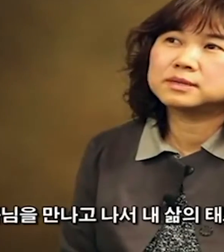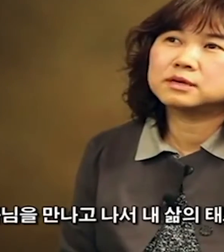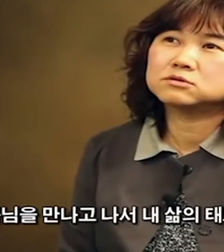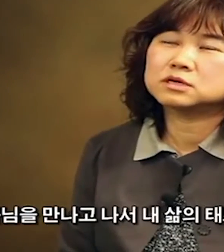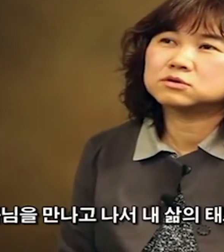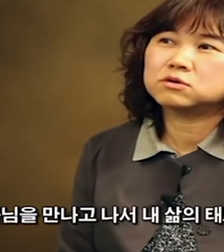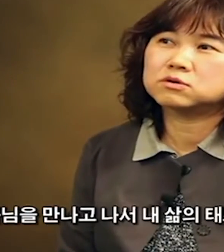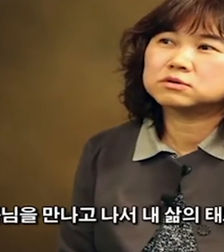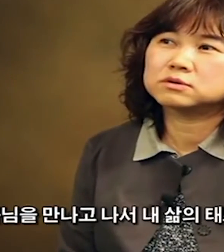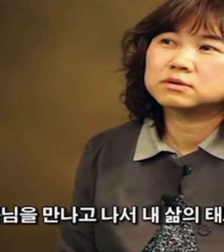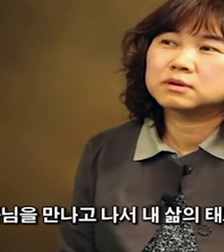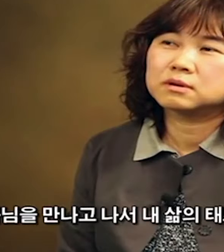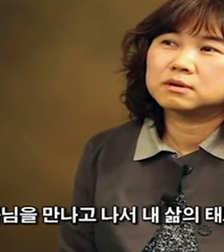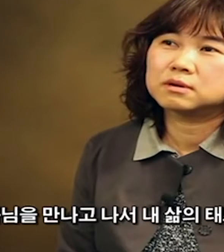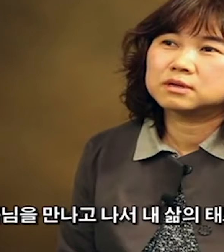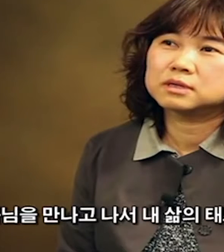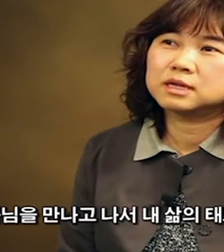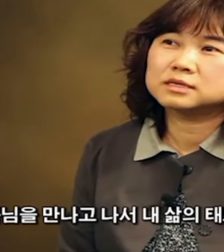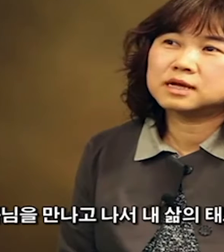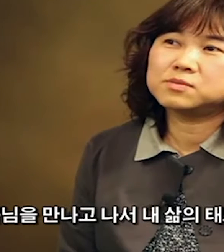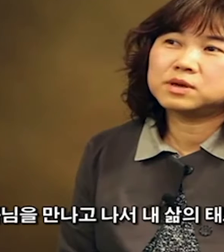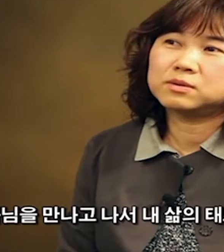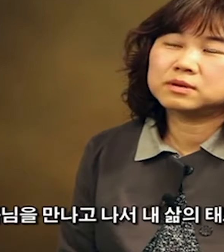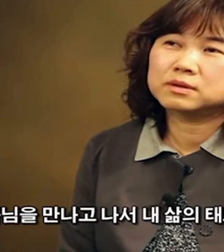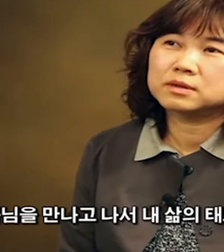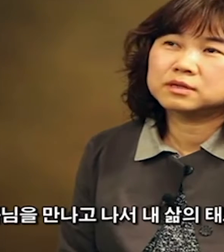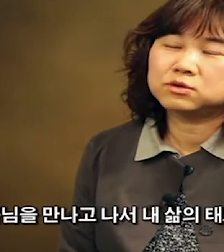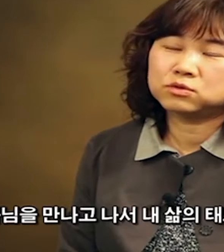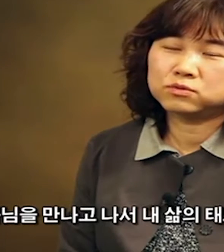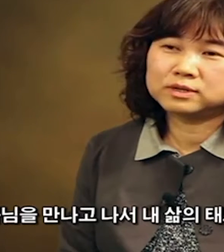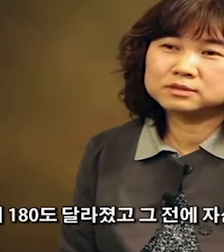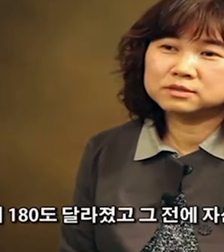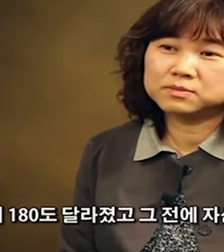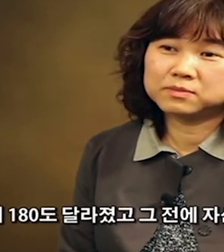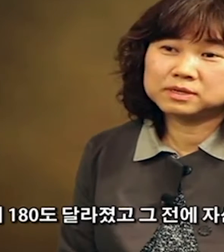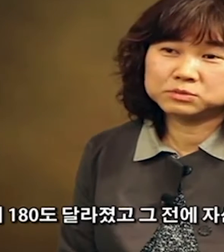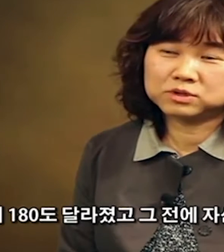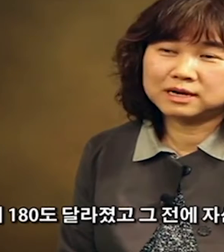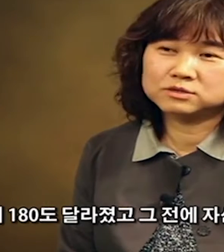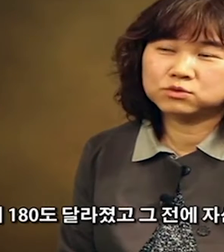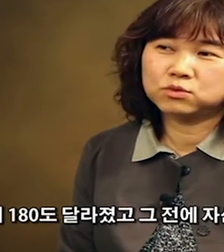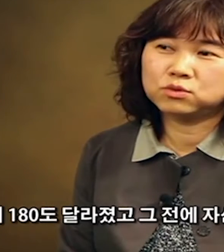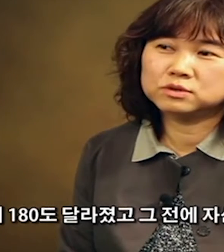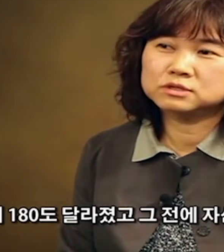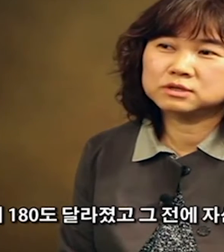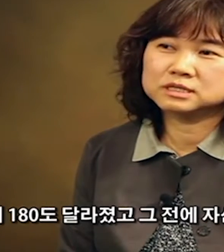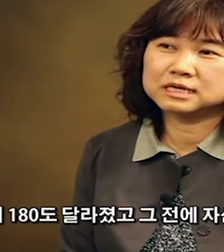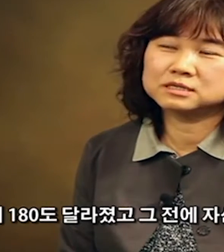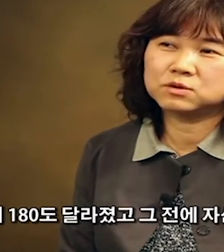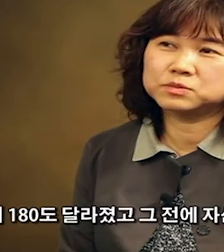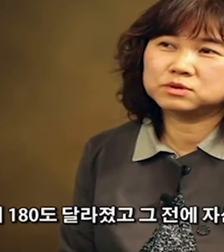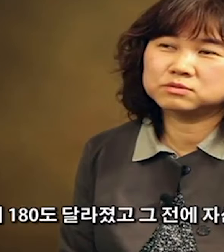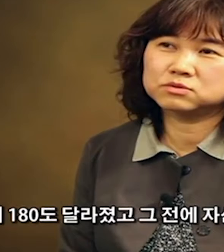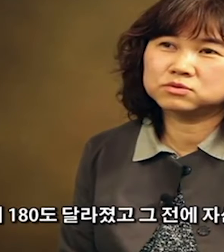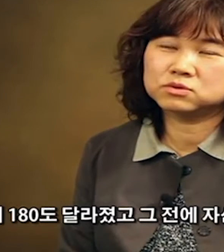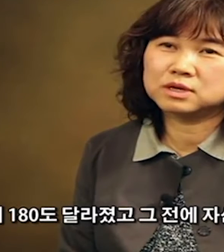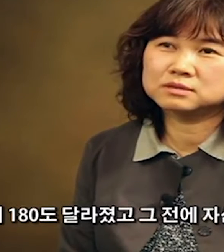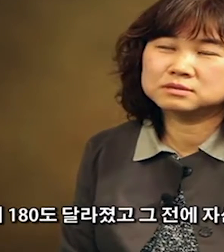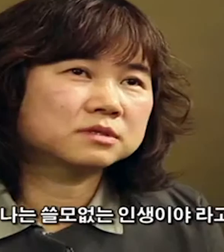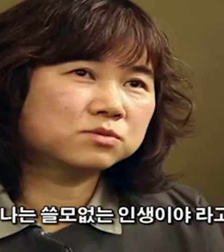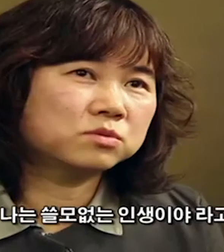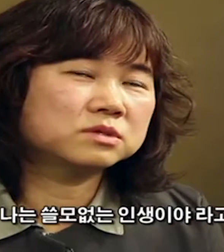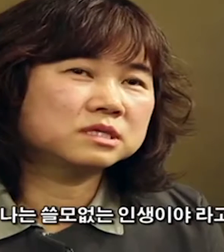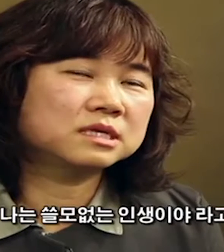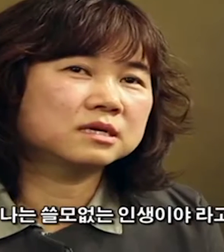하나님을 만나고 나서 내 삶의 태도는 완전히 180도 달라졌고 그전에 자신 없던, 그리고